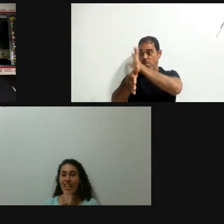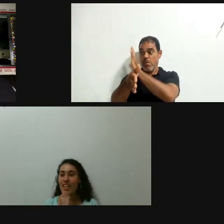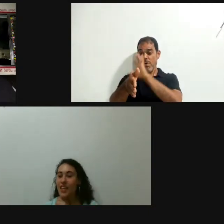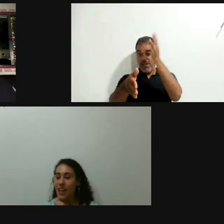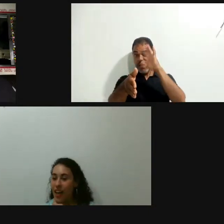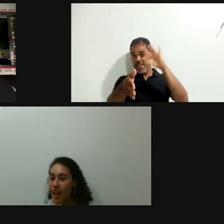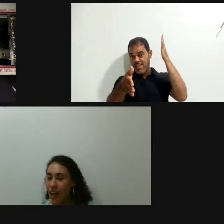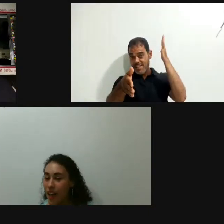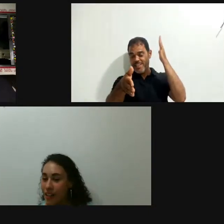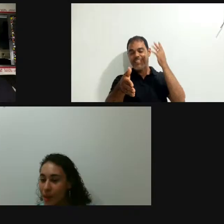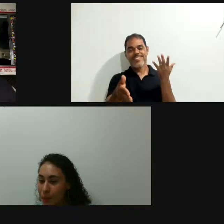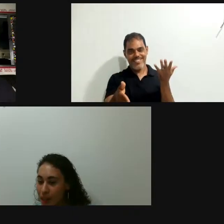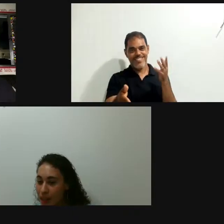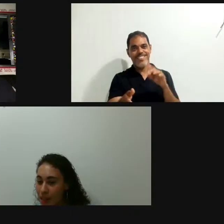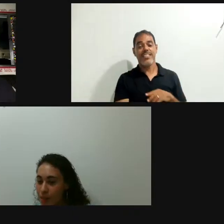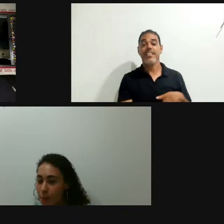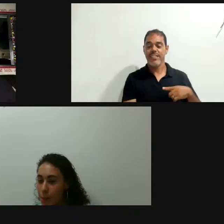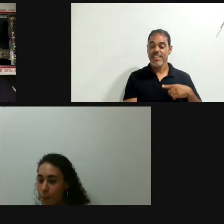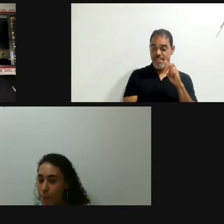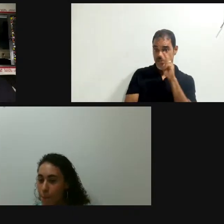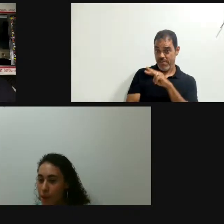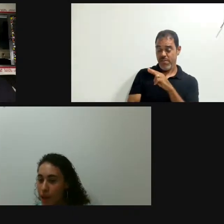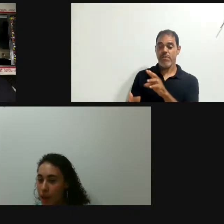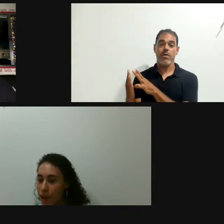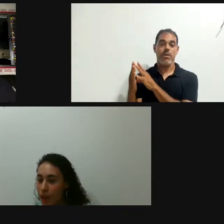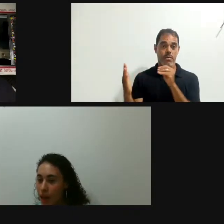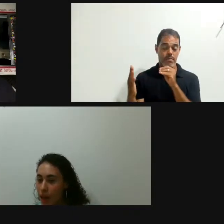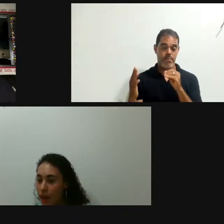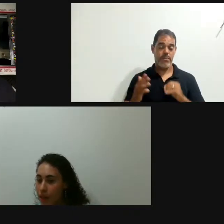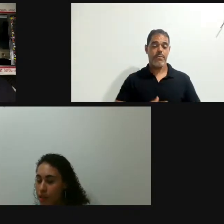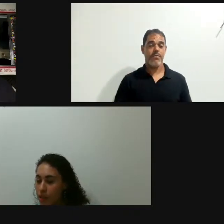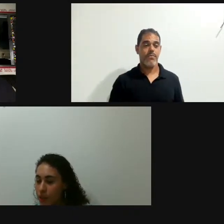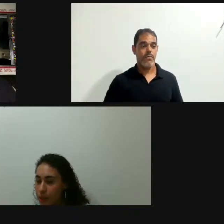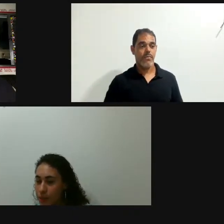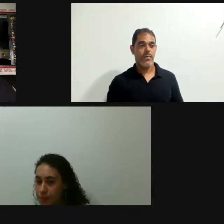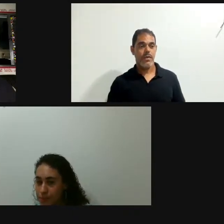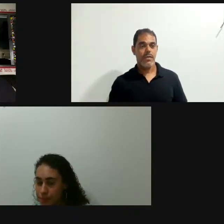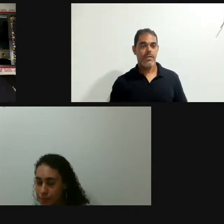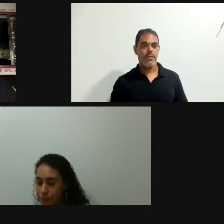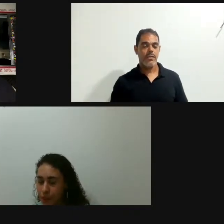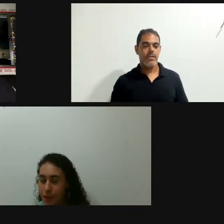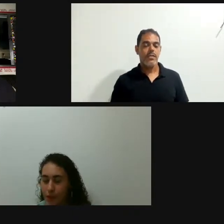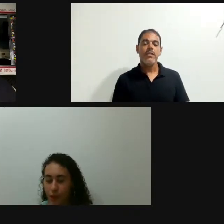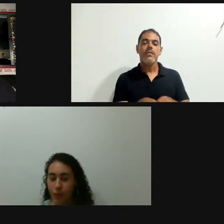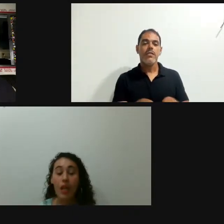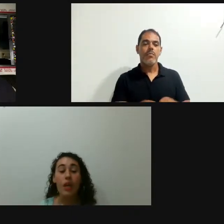Sim, e também deixa eu ver.